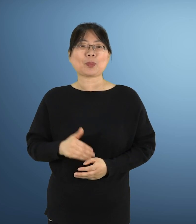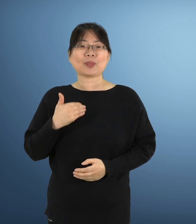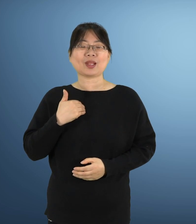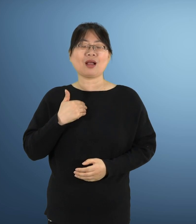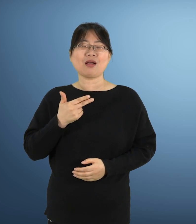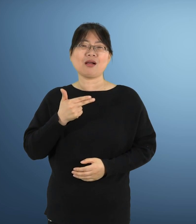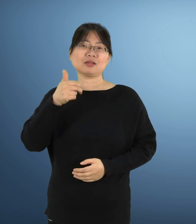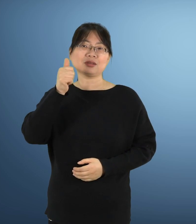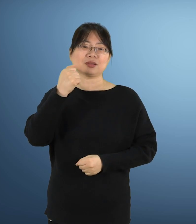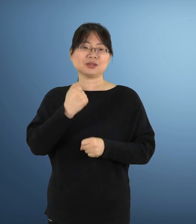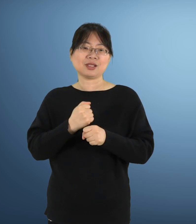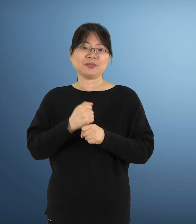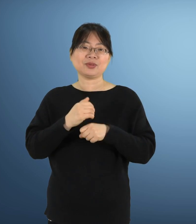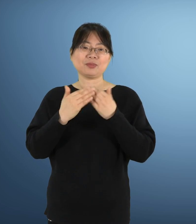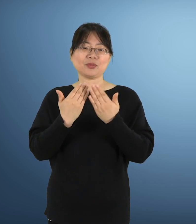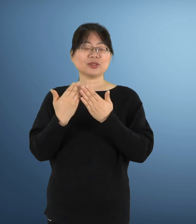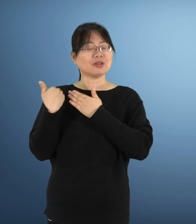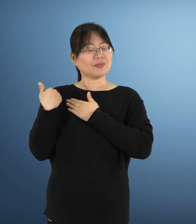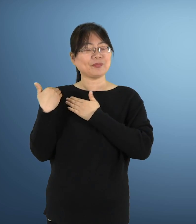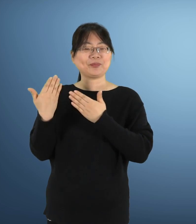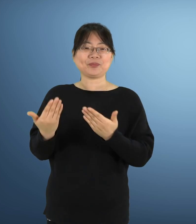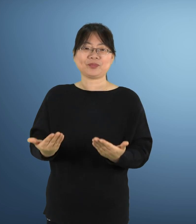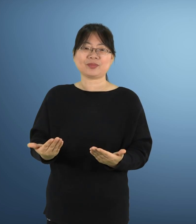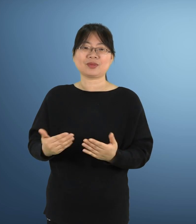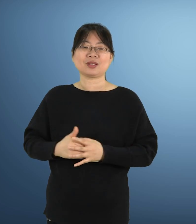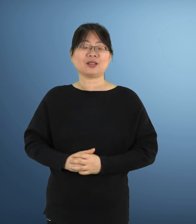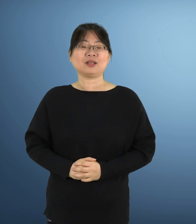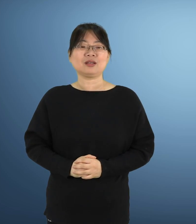내가 주인 삼은 모든 것 내려놓고